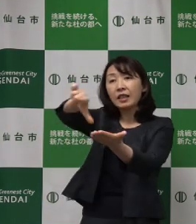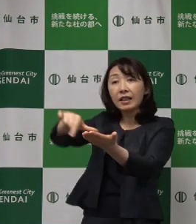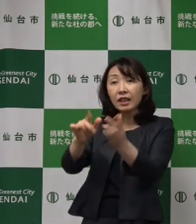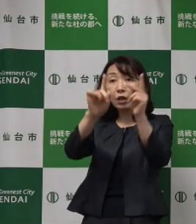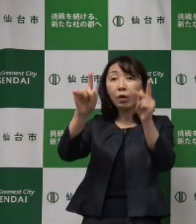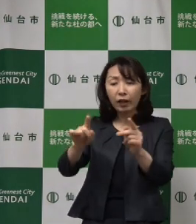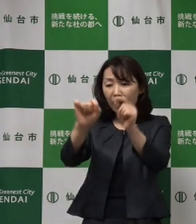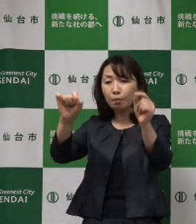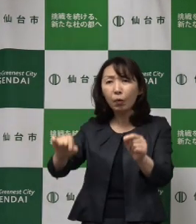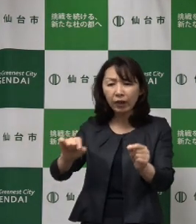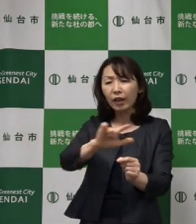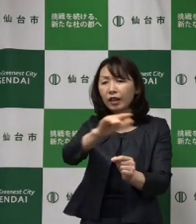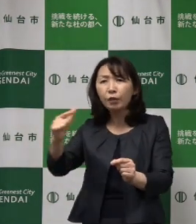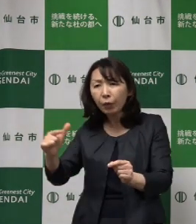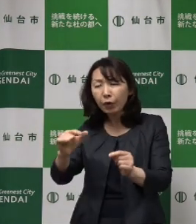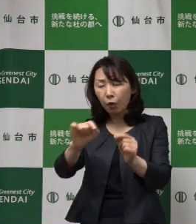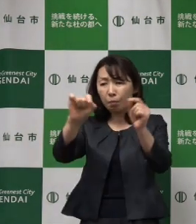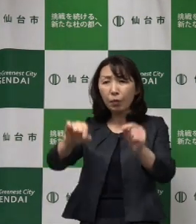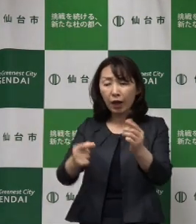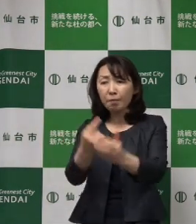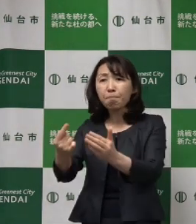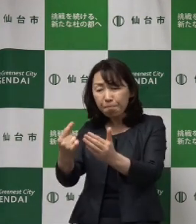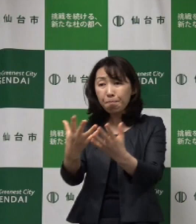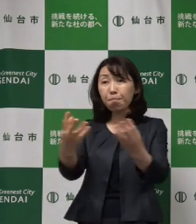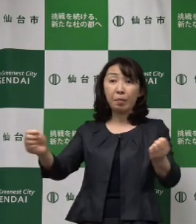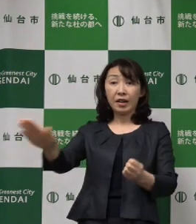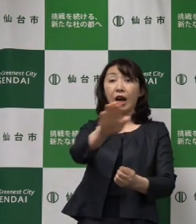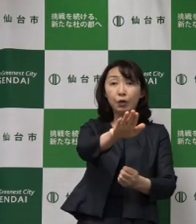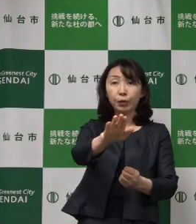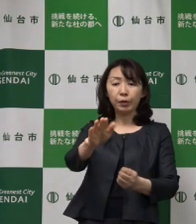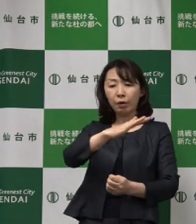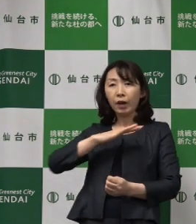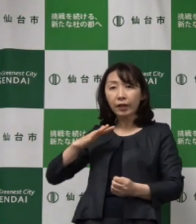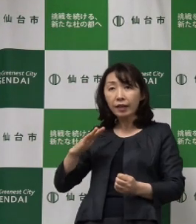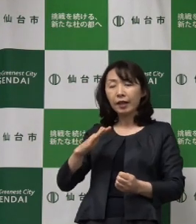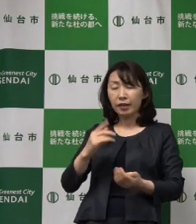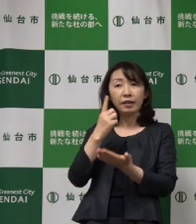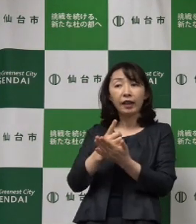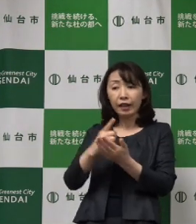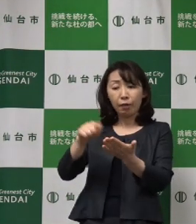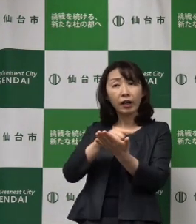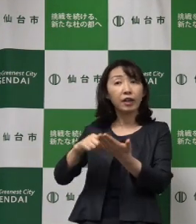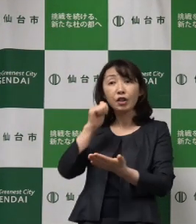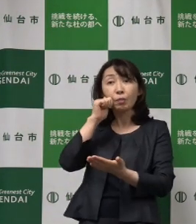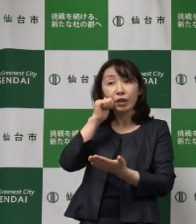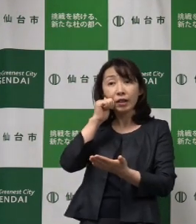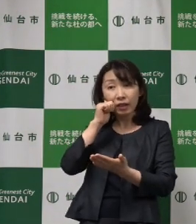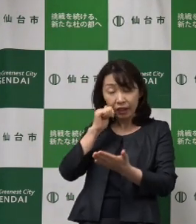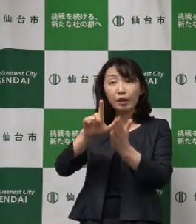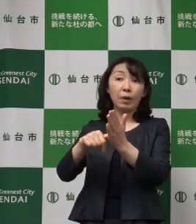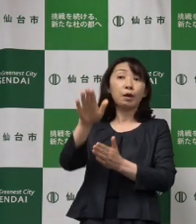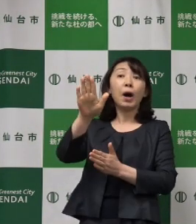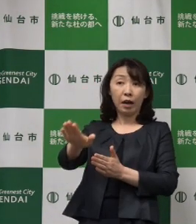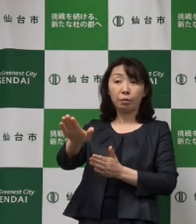様化をしていると思います。私ども行政だけでは解決が難しい課題もございますけれども、地域の皆様